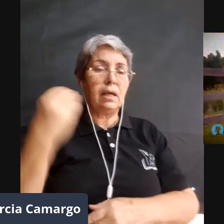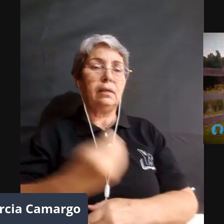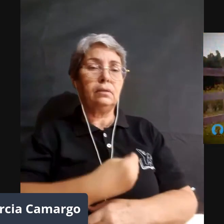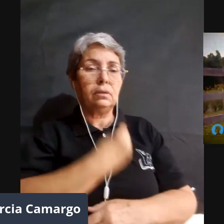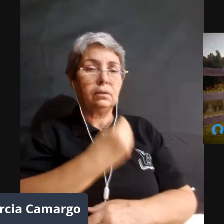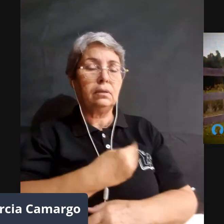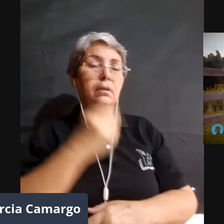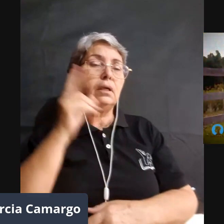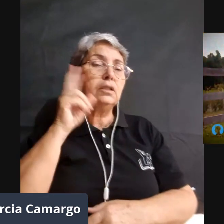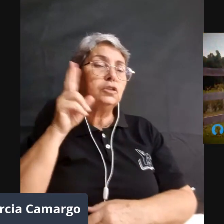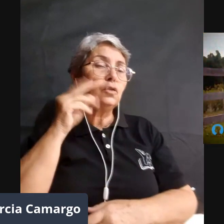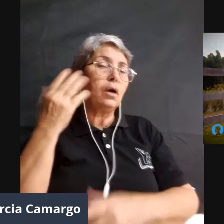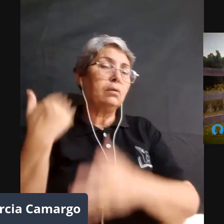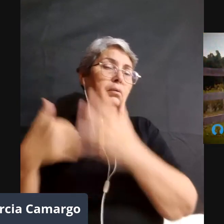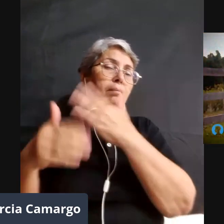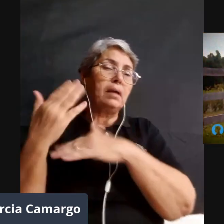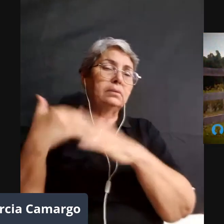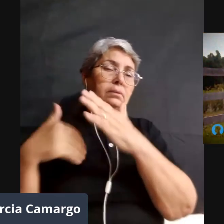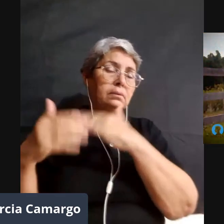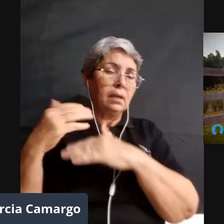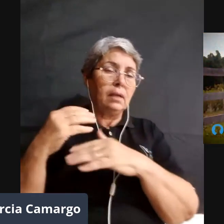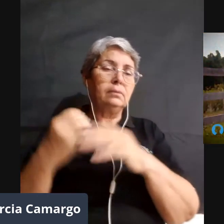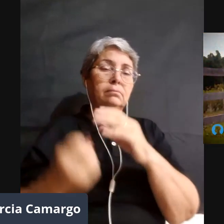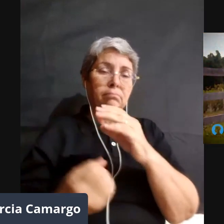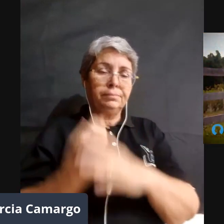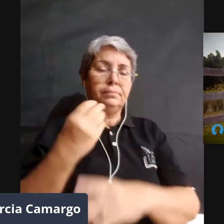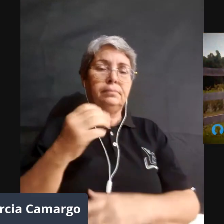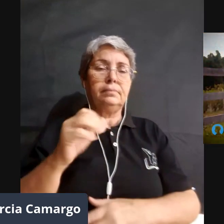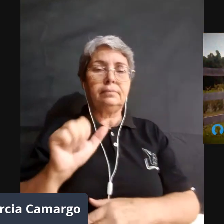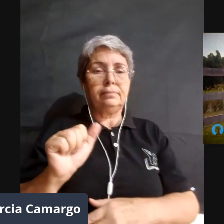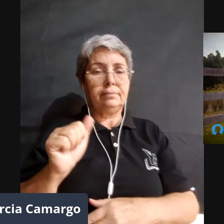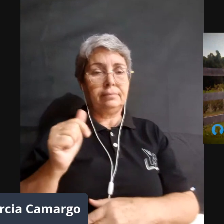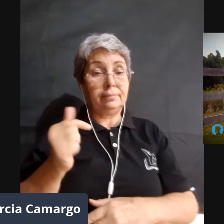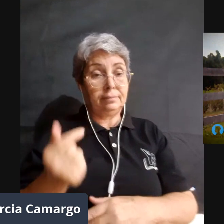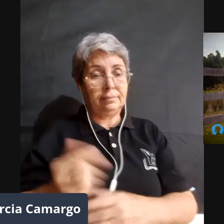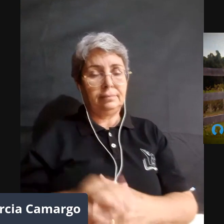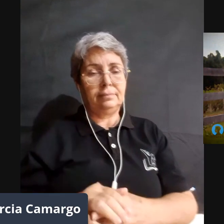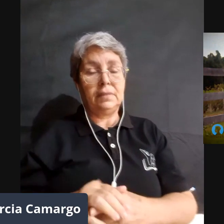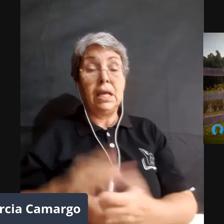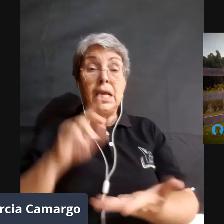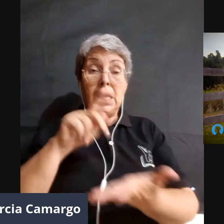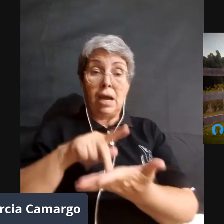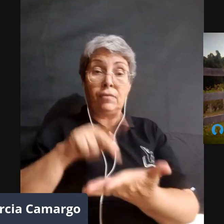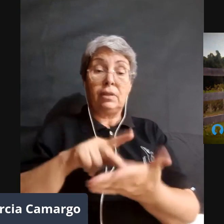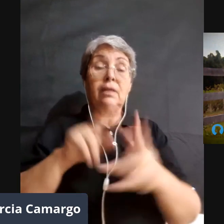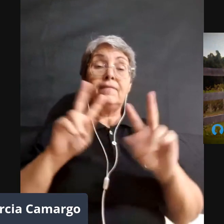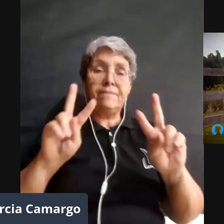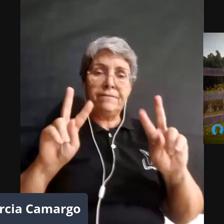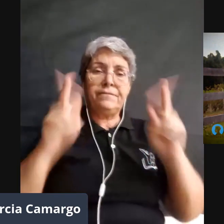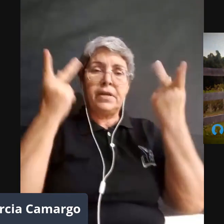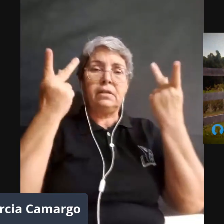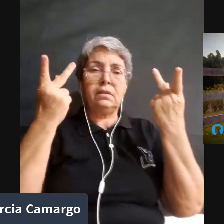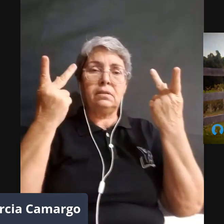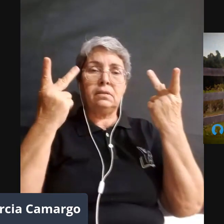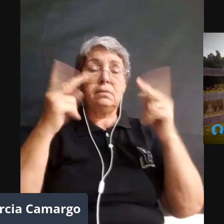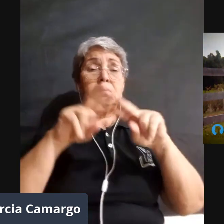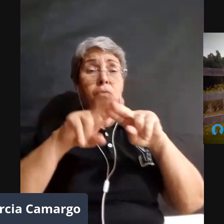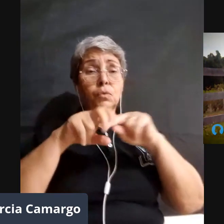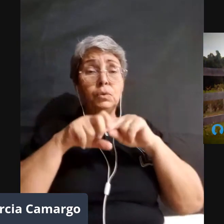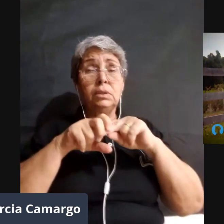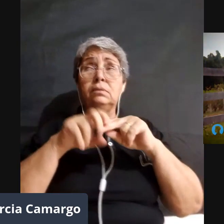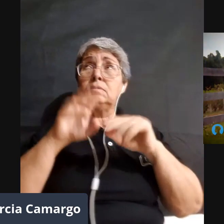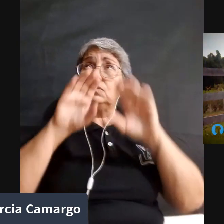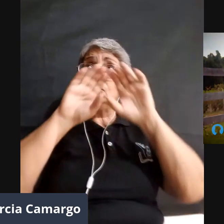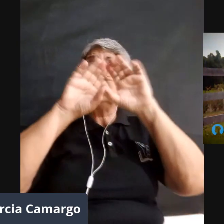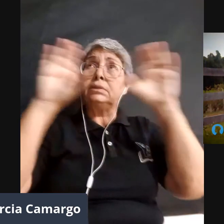amigos, a verdade vence quando o santuário celestial for finalmente purificado. E é